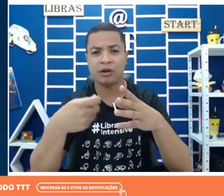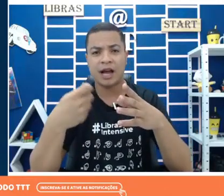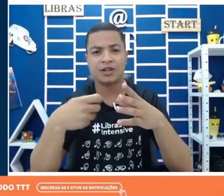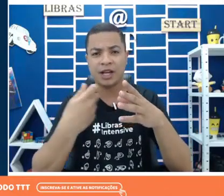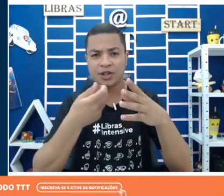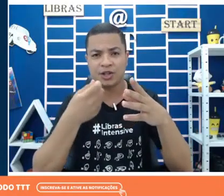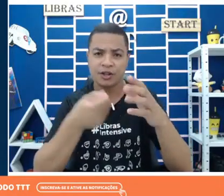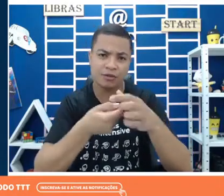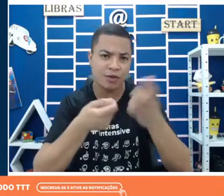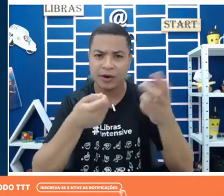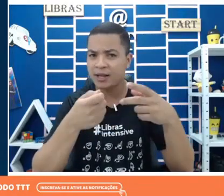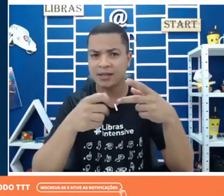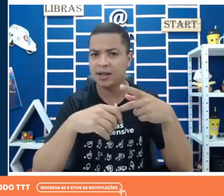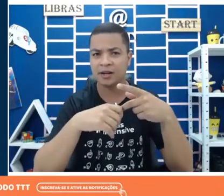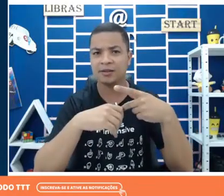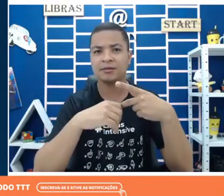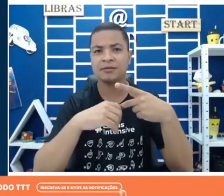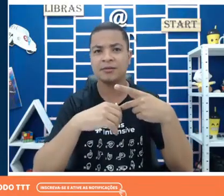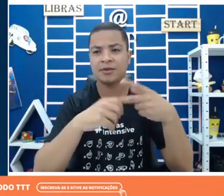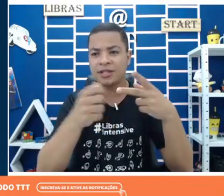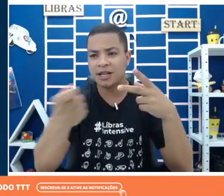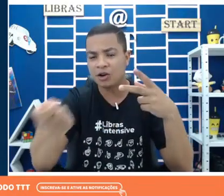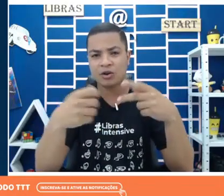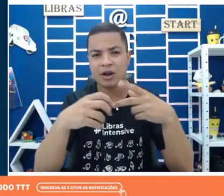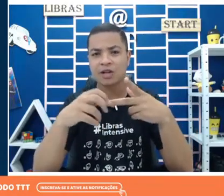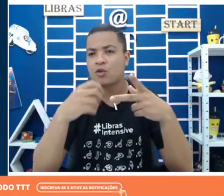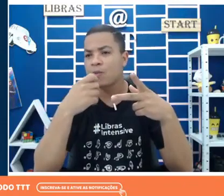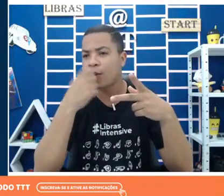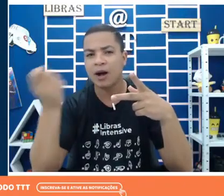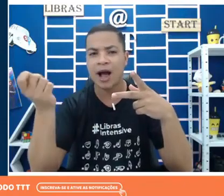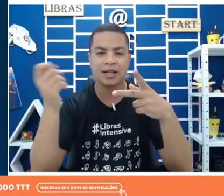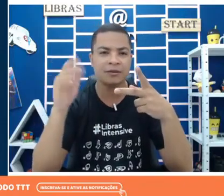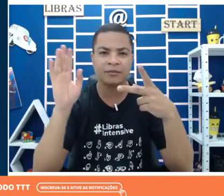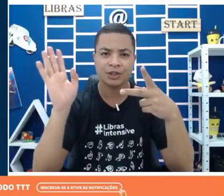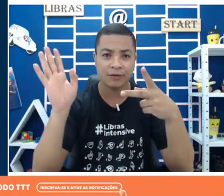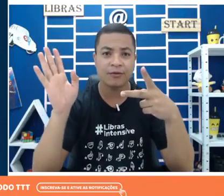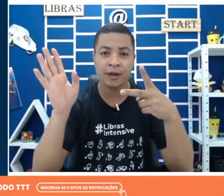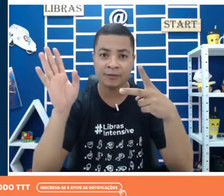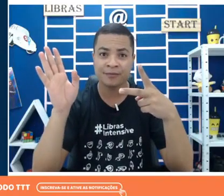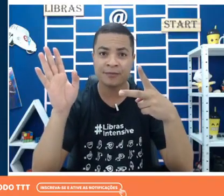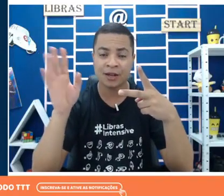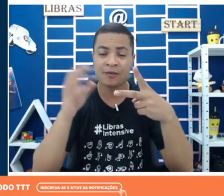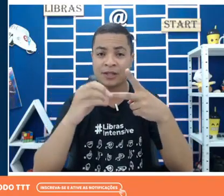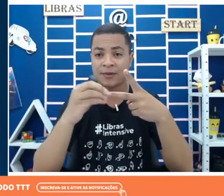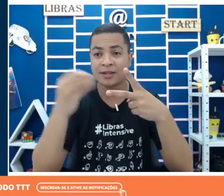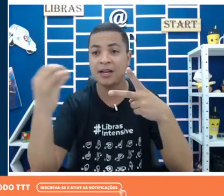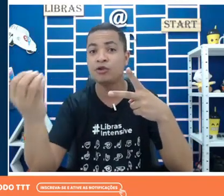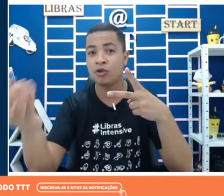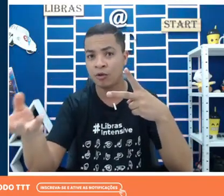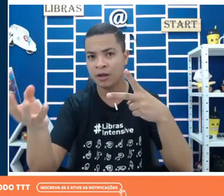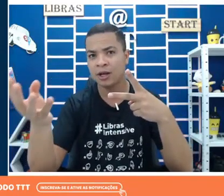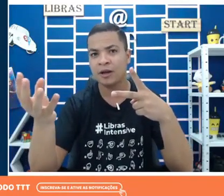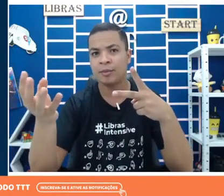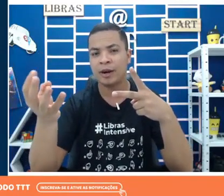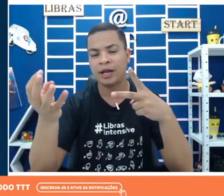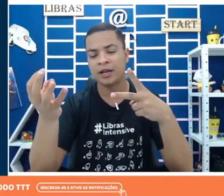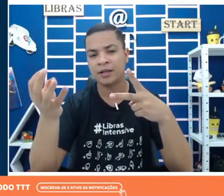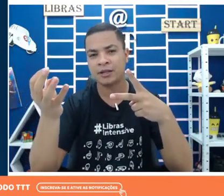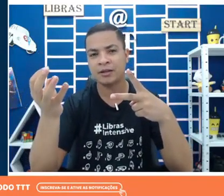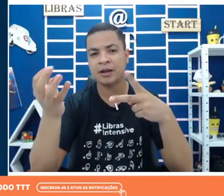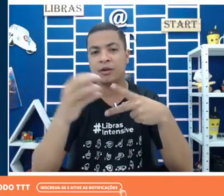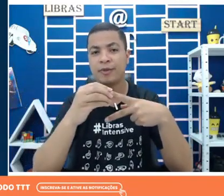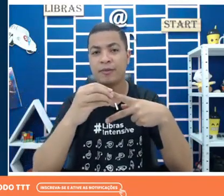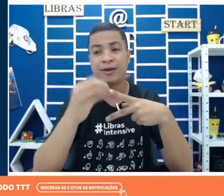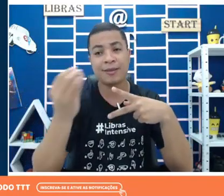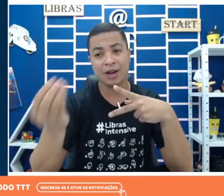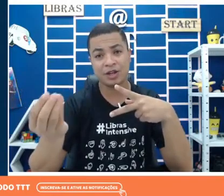o chocolate derretido, uma colherzinha. Quando você der o chocolate, com uma bocada, já foi. Então você facilitou para a